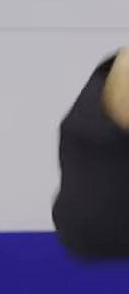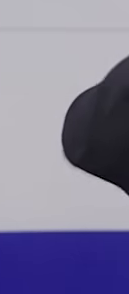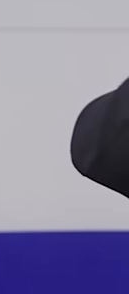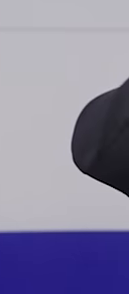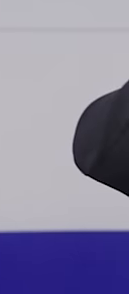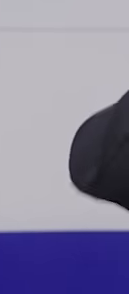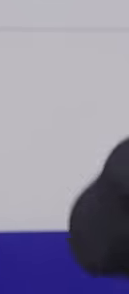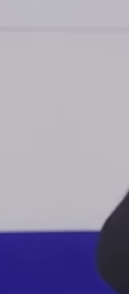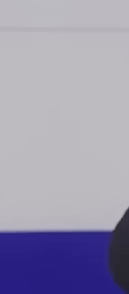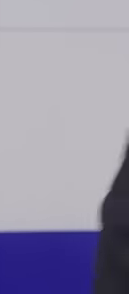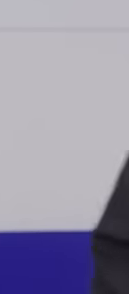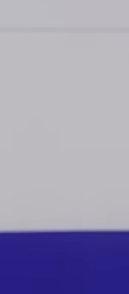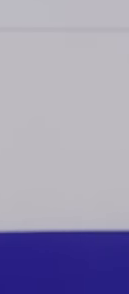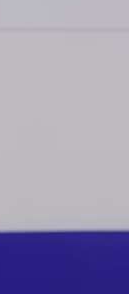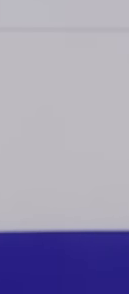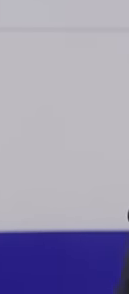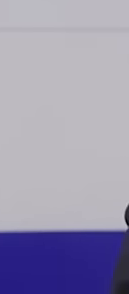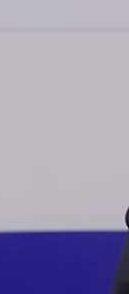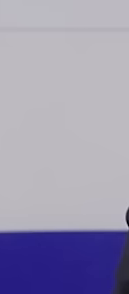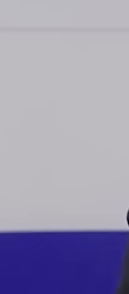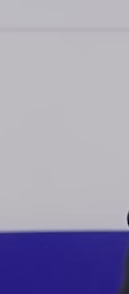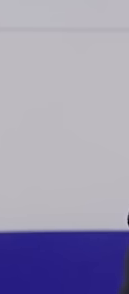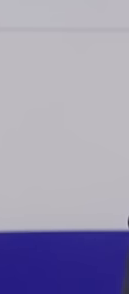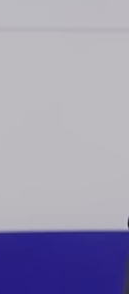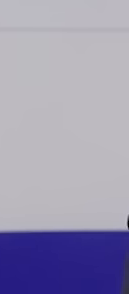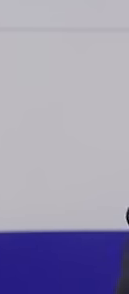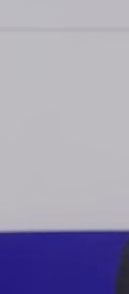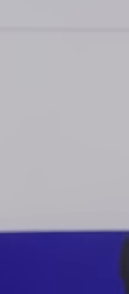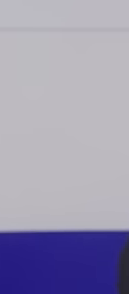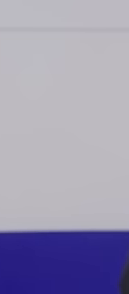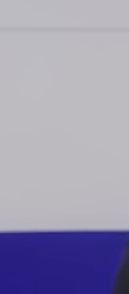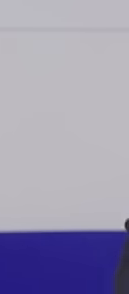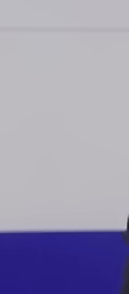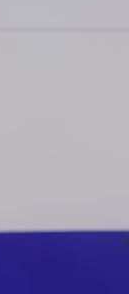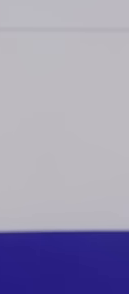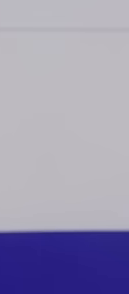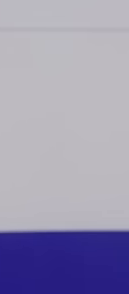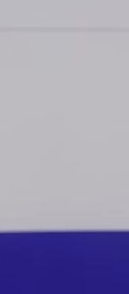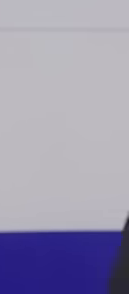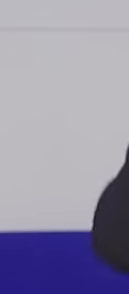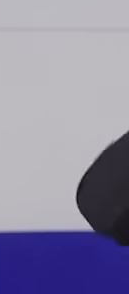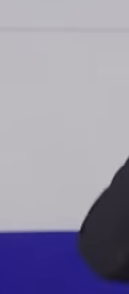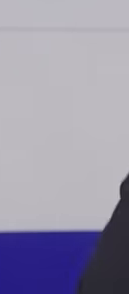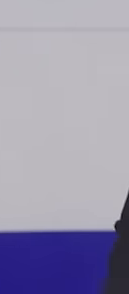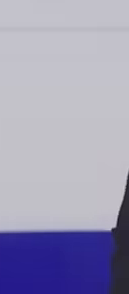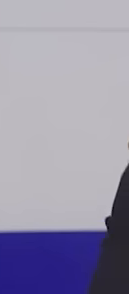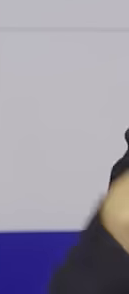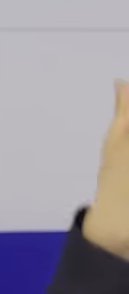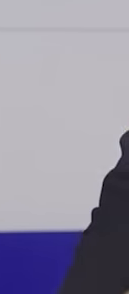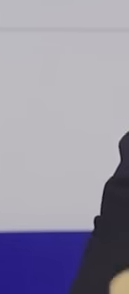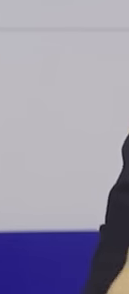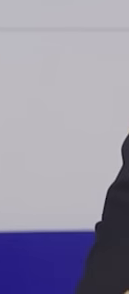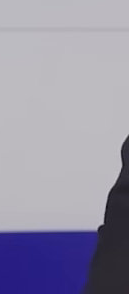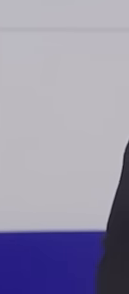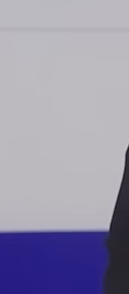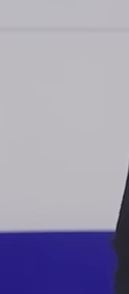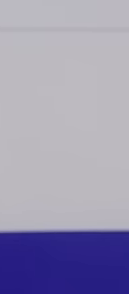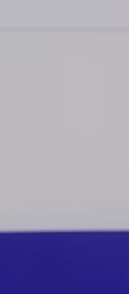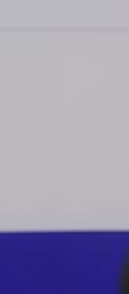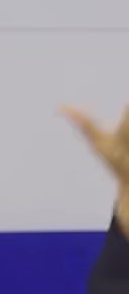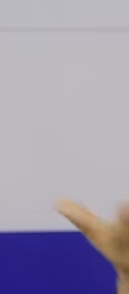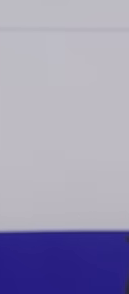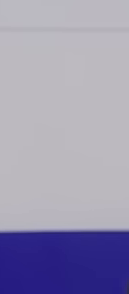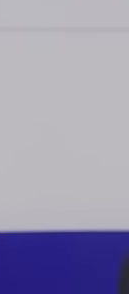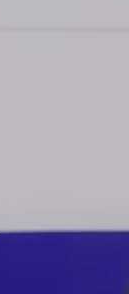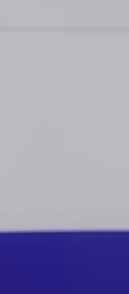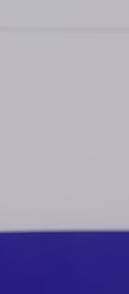저 이재명, 이제 새로운 길 위에서도 항상 여러분